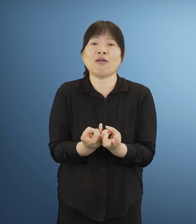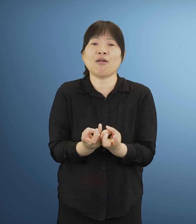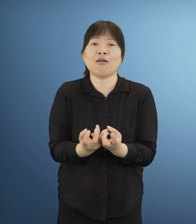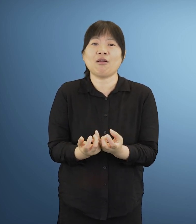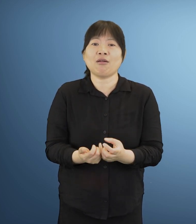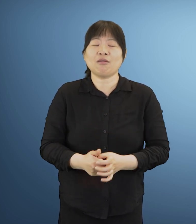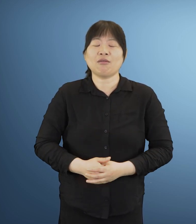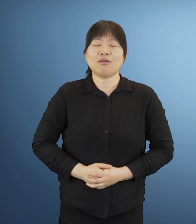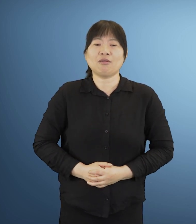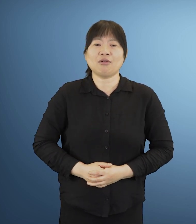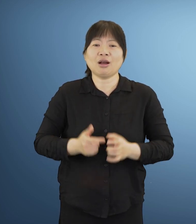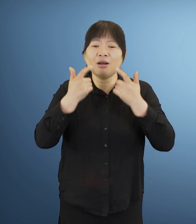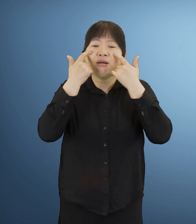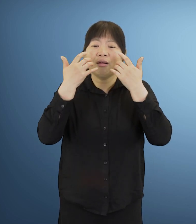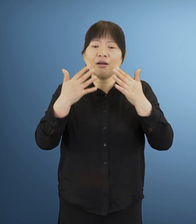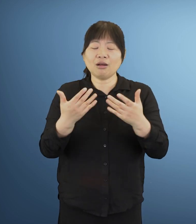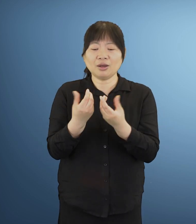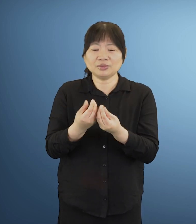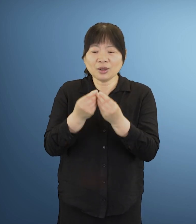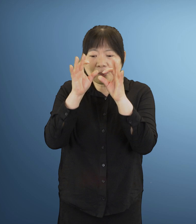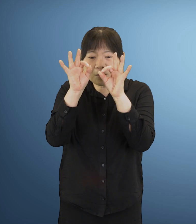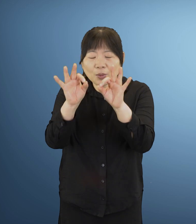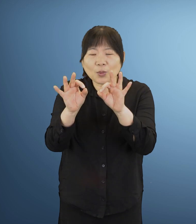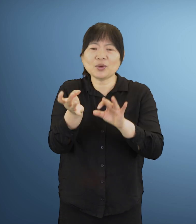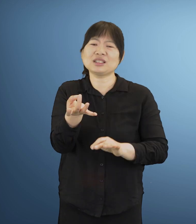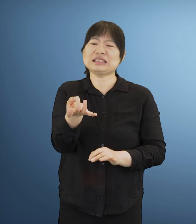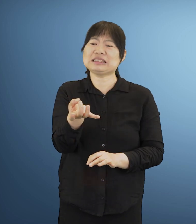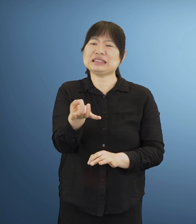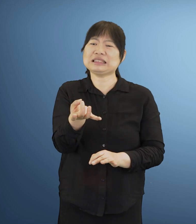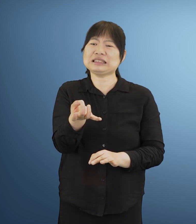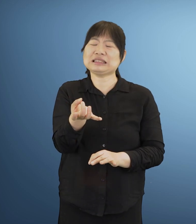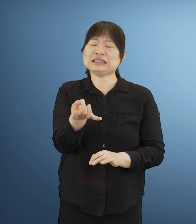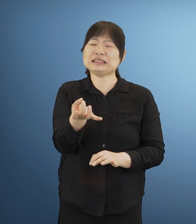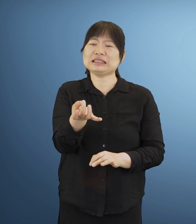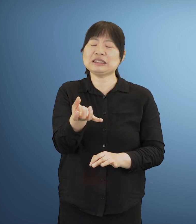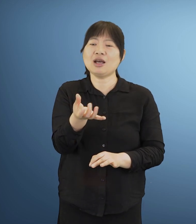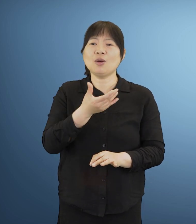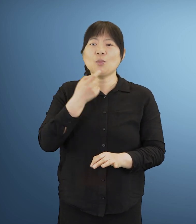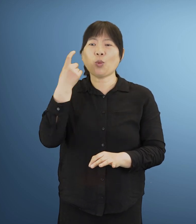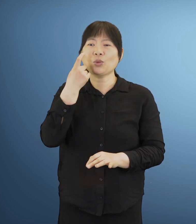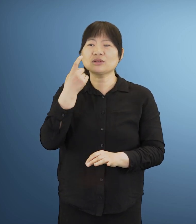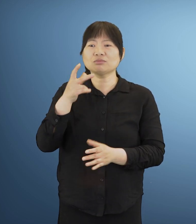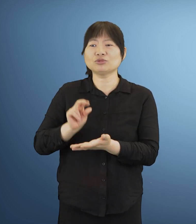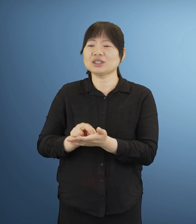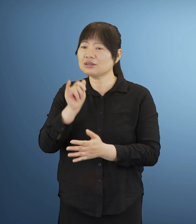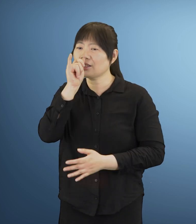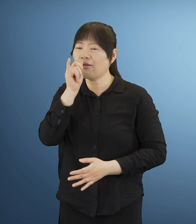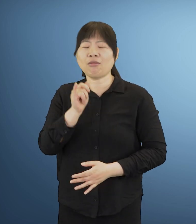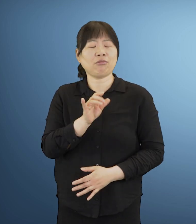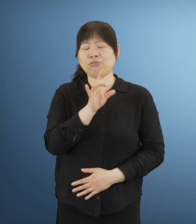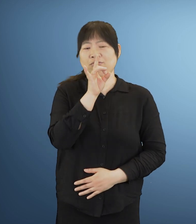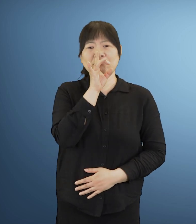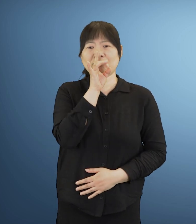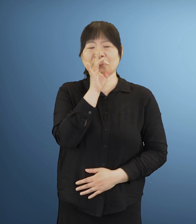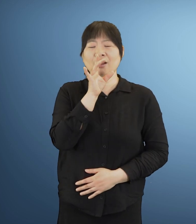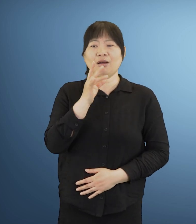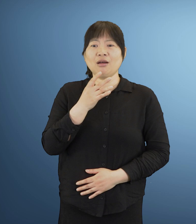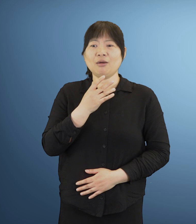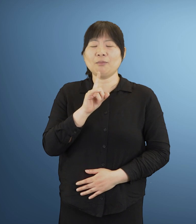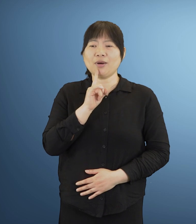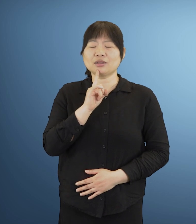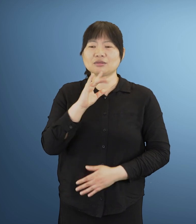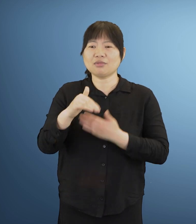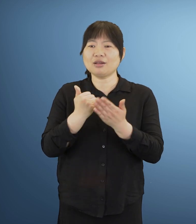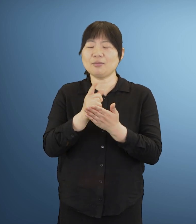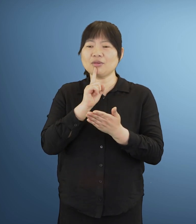분명 이 비유는 씨의 문제는 아니에요. 씨가 하나님의 말씀인데 말씀이 오류가 있거나 잘못될